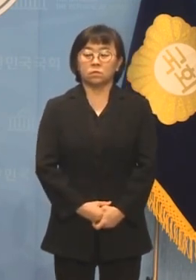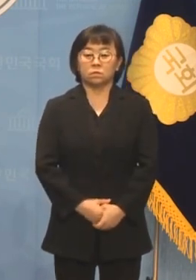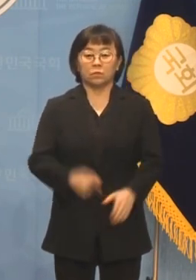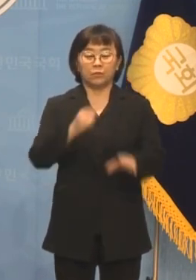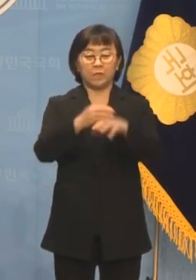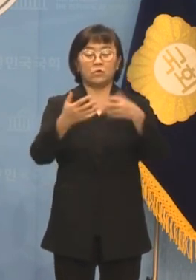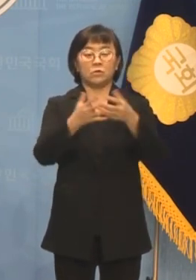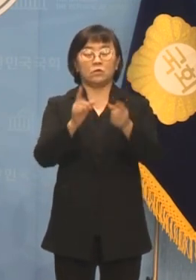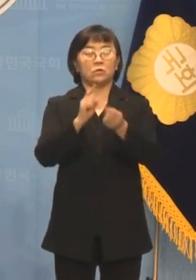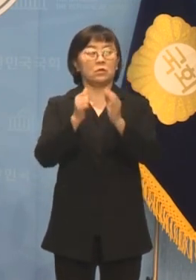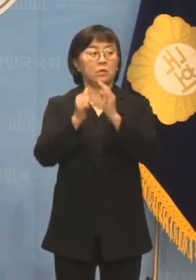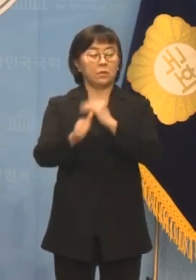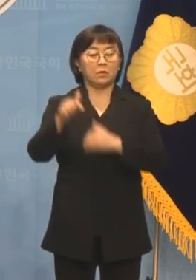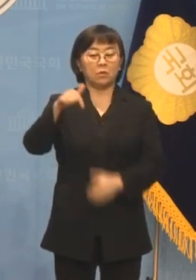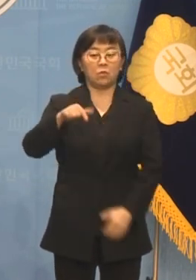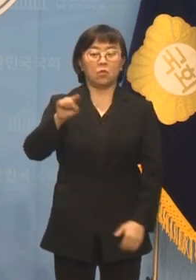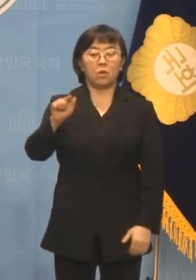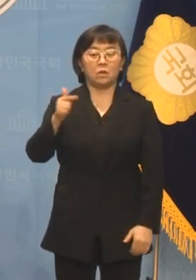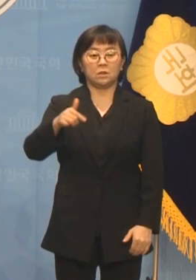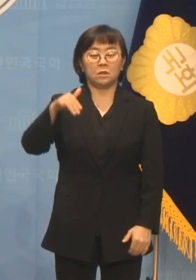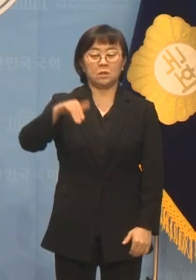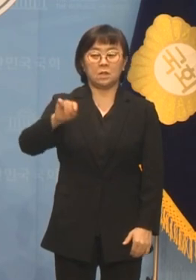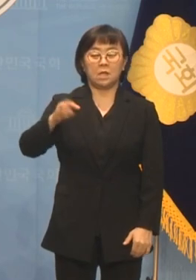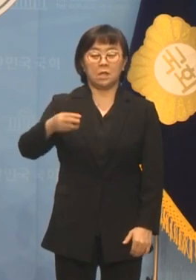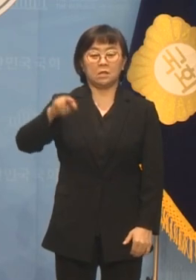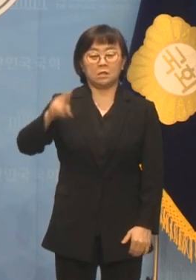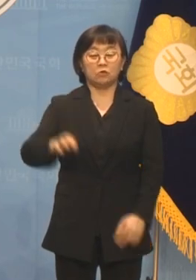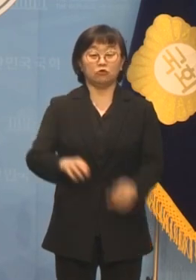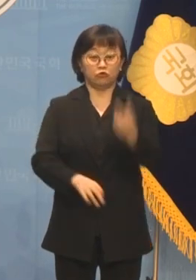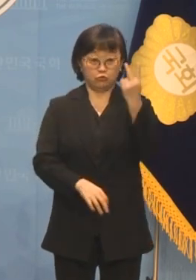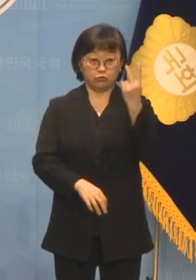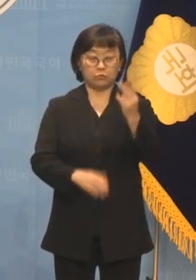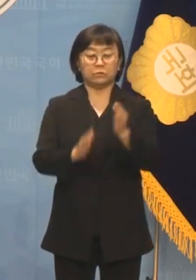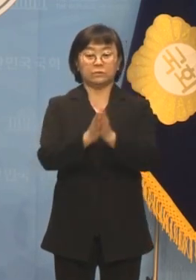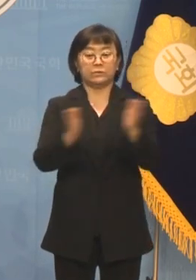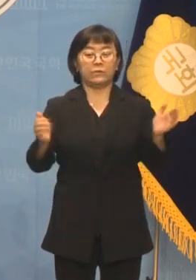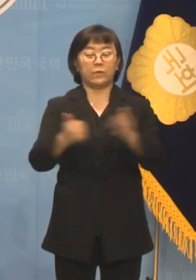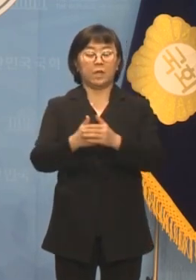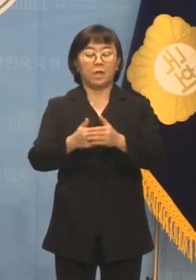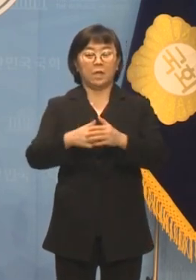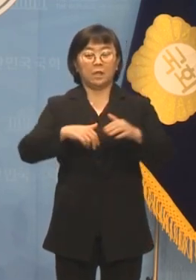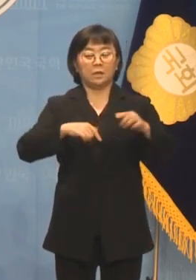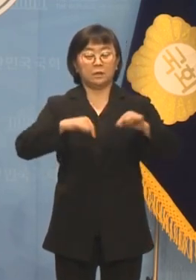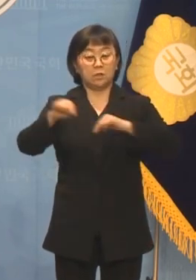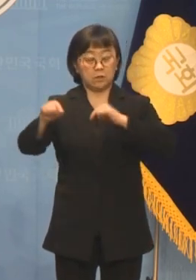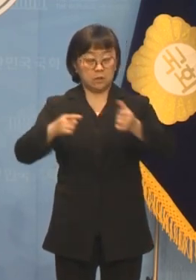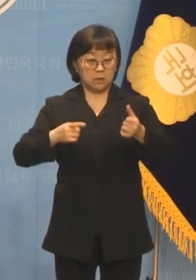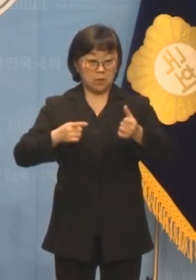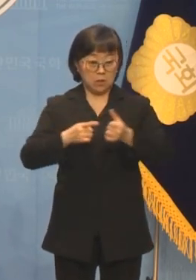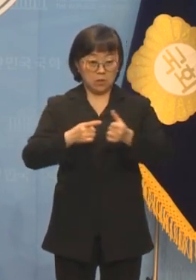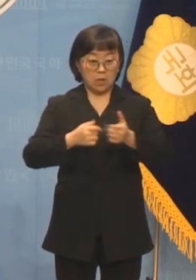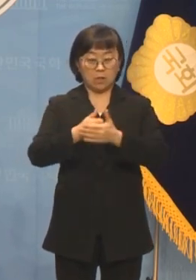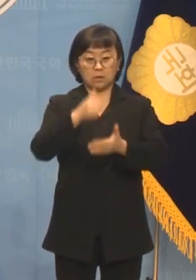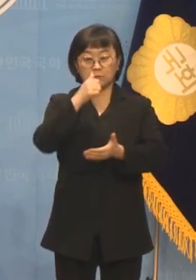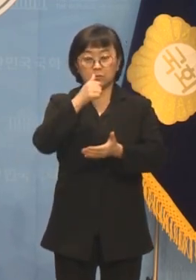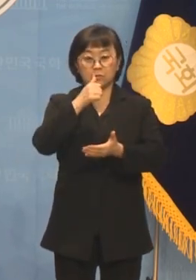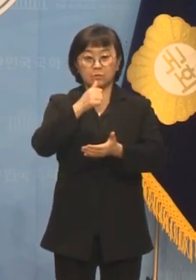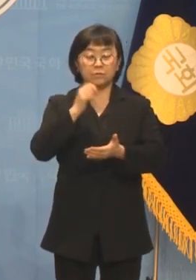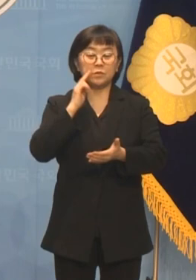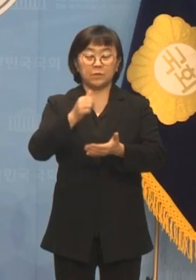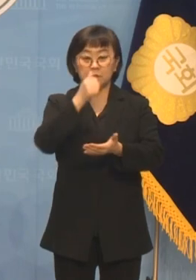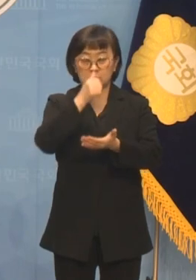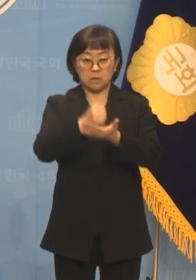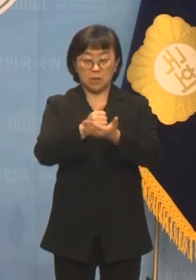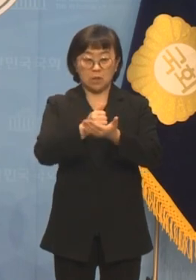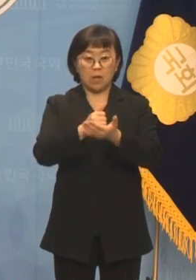민주당 수석대변인 권칠승입니다. 두 건의 브리핑을 하겠습니다. 정치 테러가 중대 범죄가 아니라는 경찰은 정치